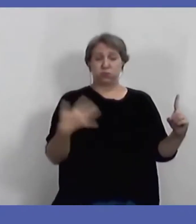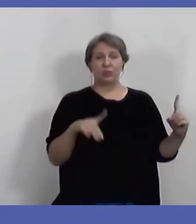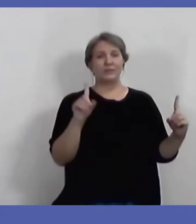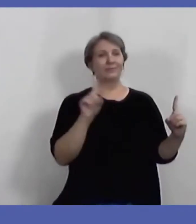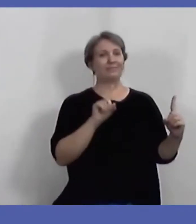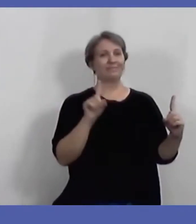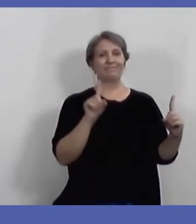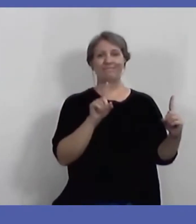para matar.